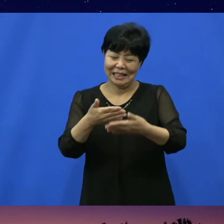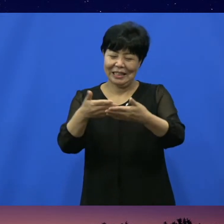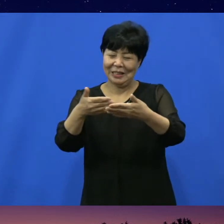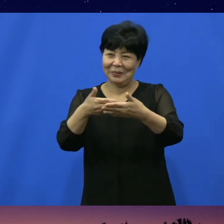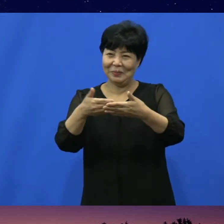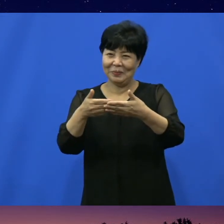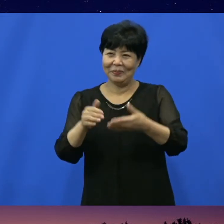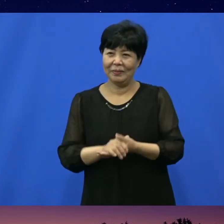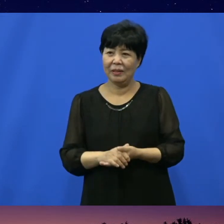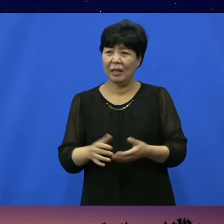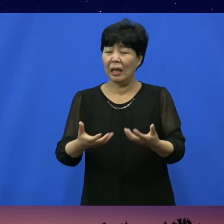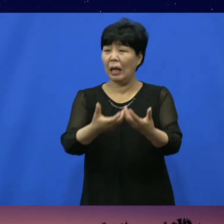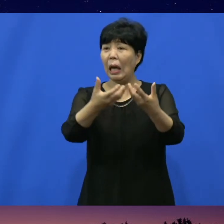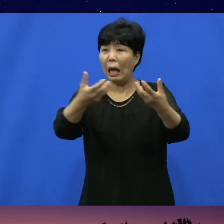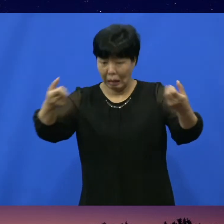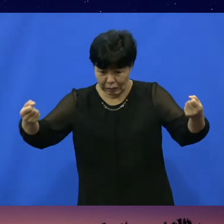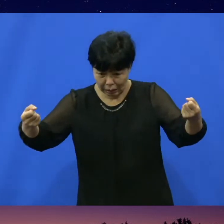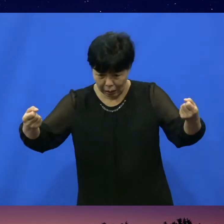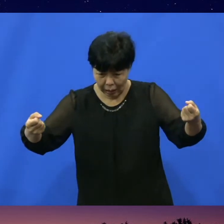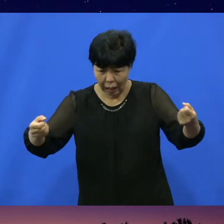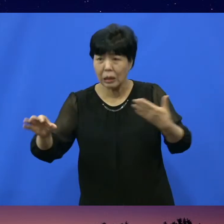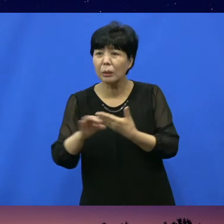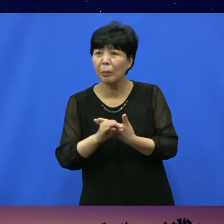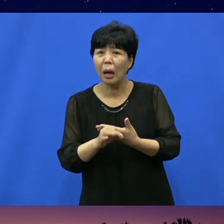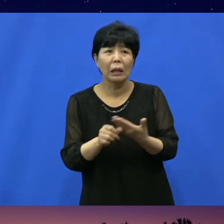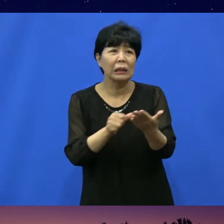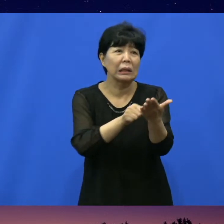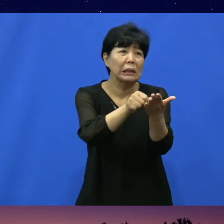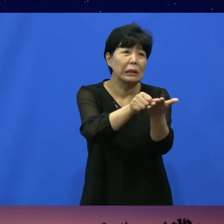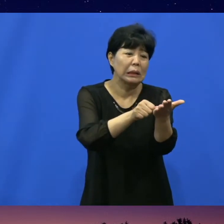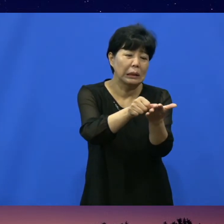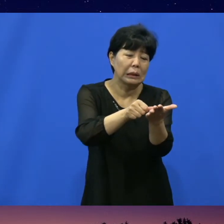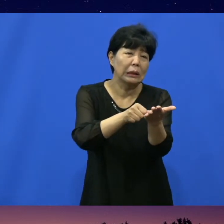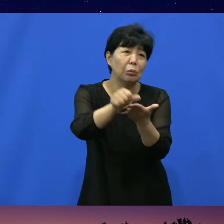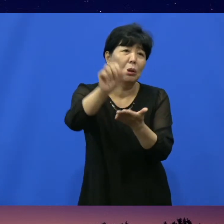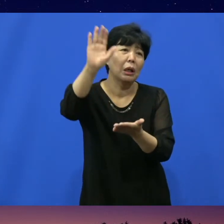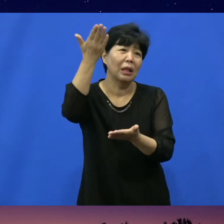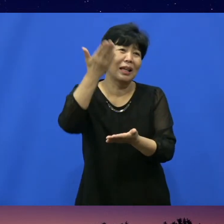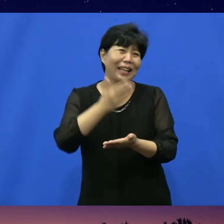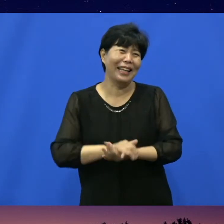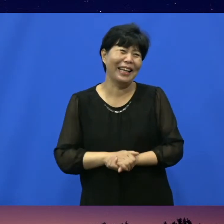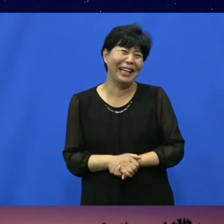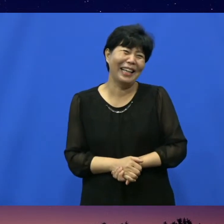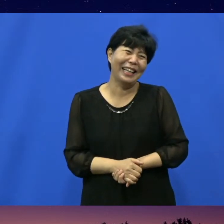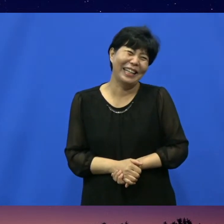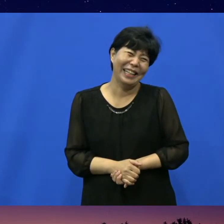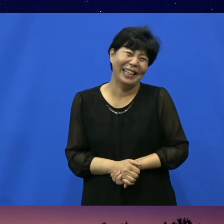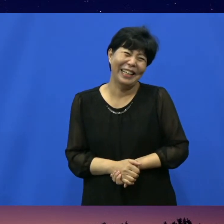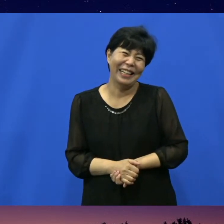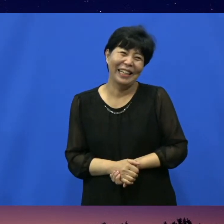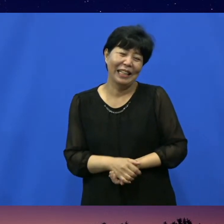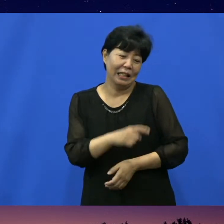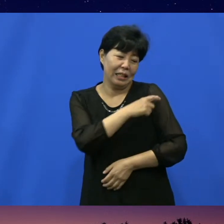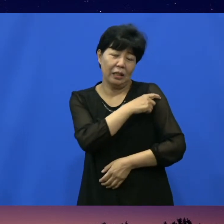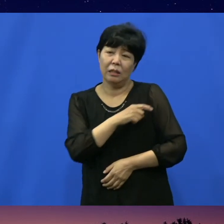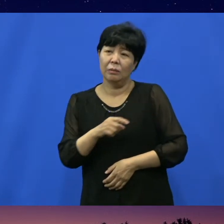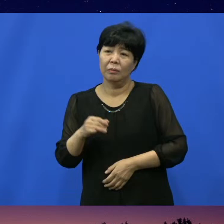또 헤어져가지고 또 다시 지운다고. 지워야 돼. 또 지워야 돼. 막.